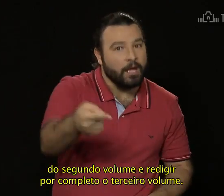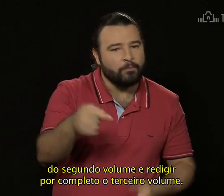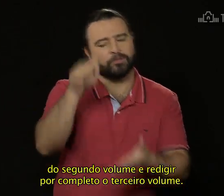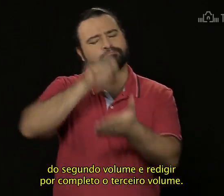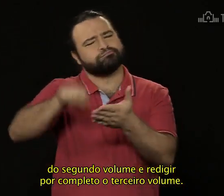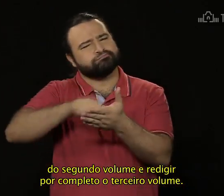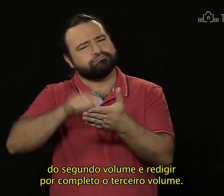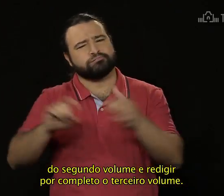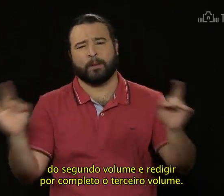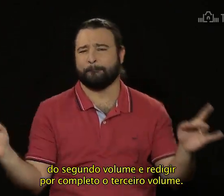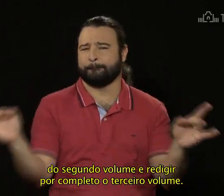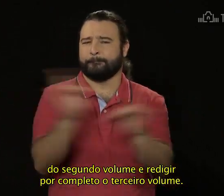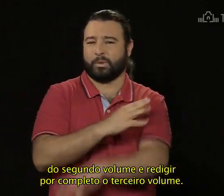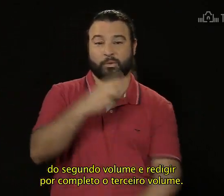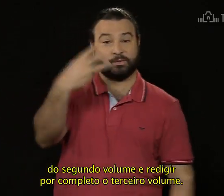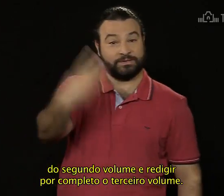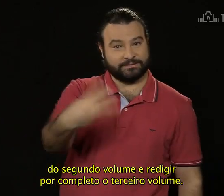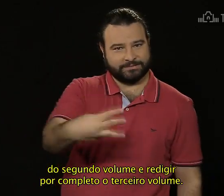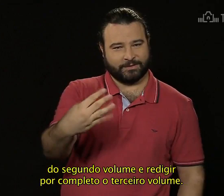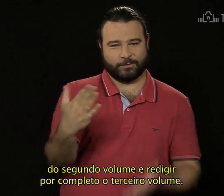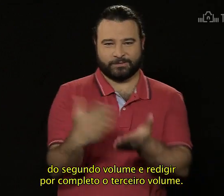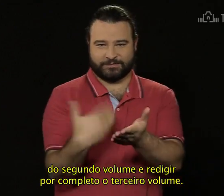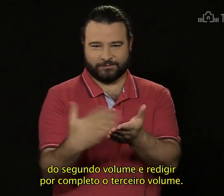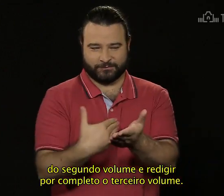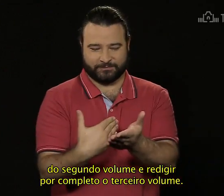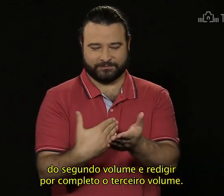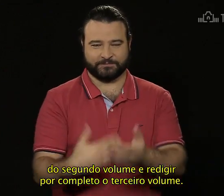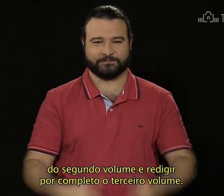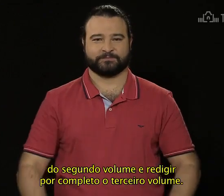volume e redigir por completo o terceiro volume